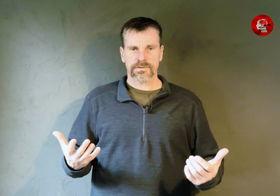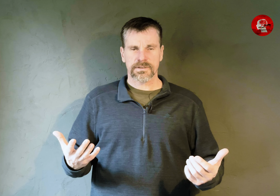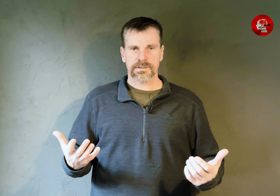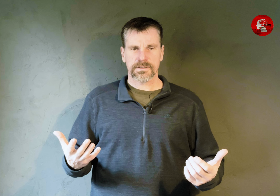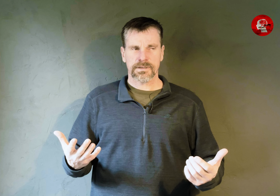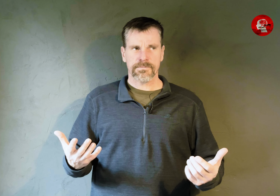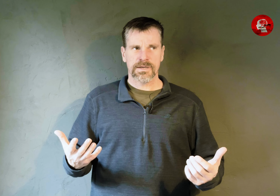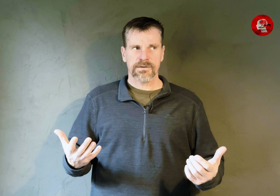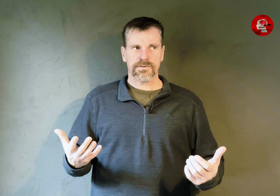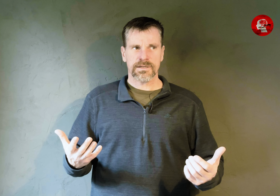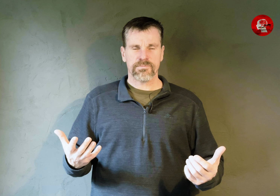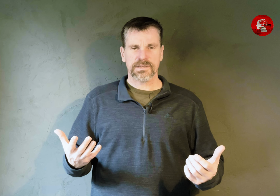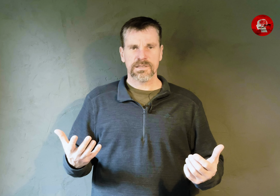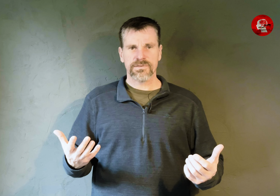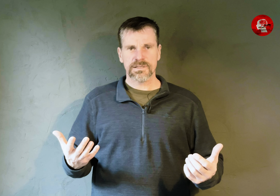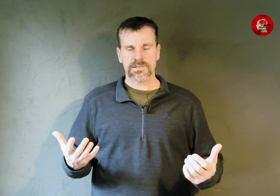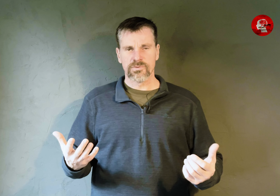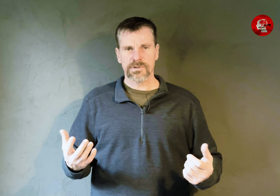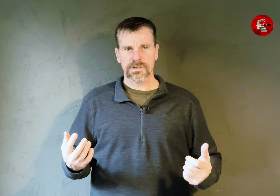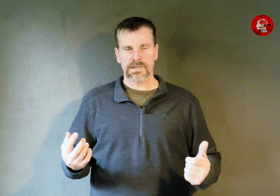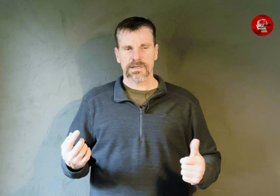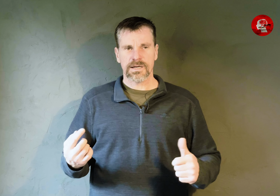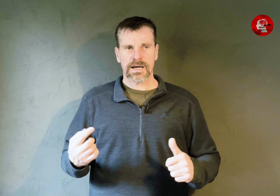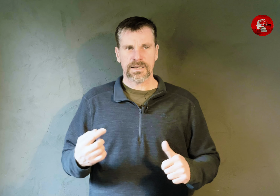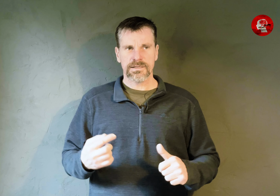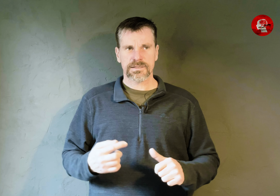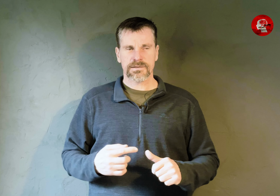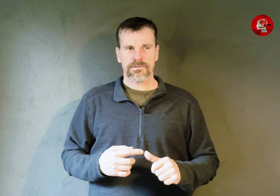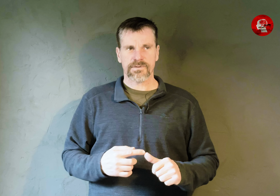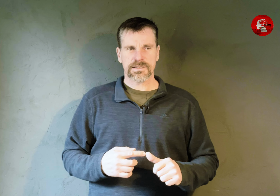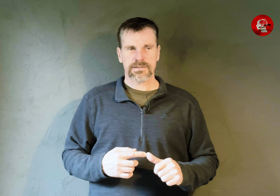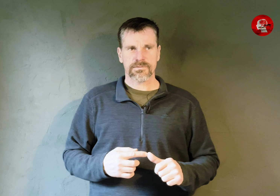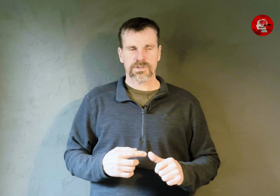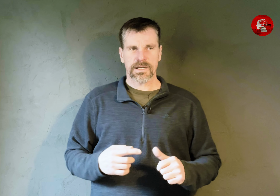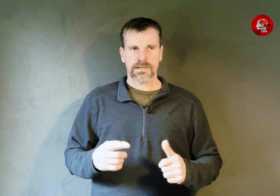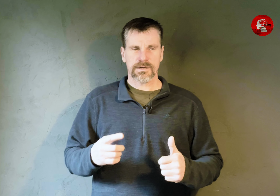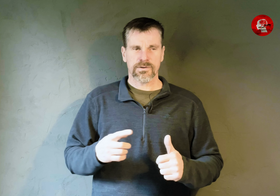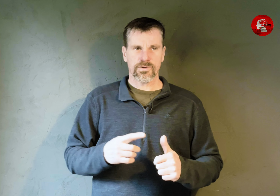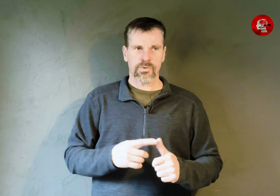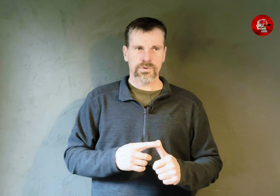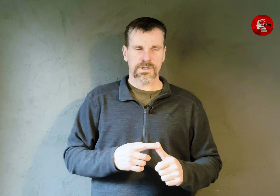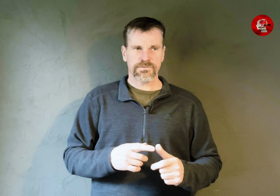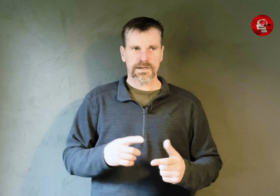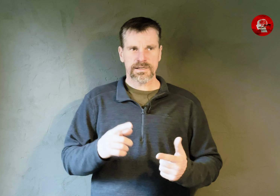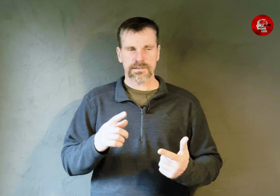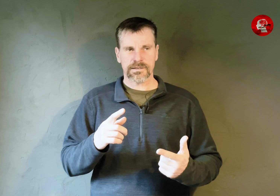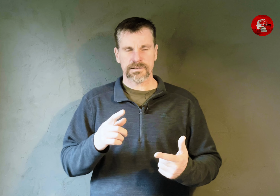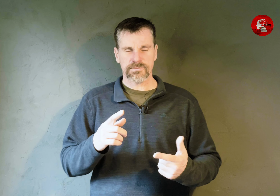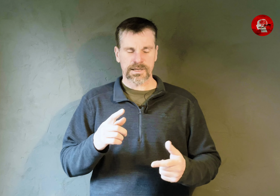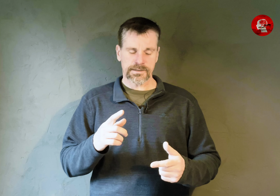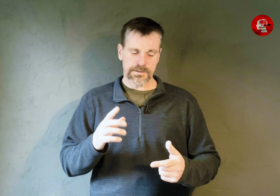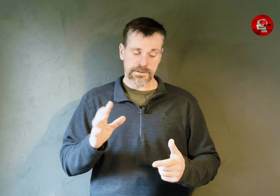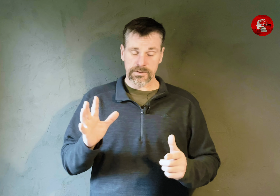weil per definition alles was mit einer rund gefeilt mit einer sorry